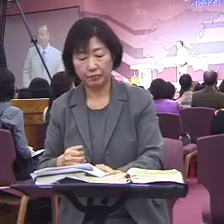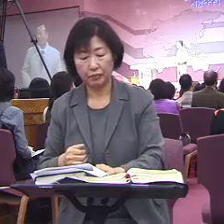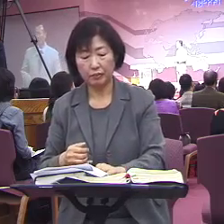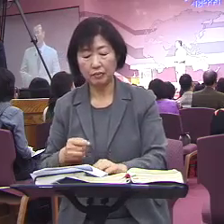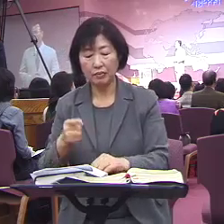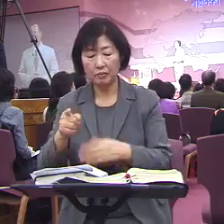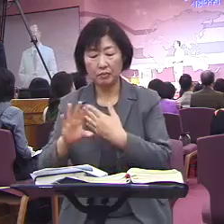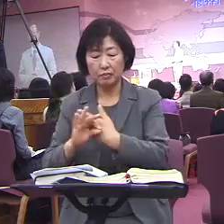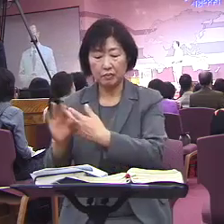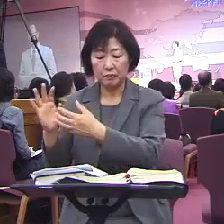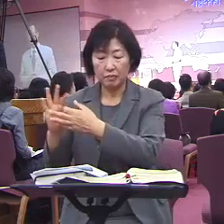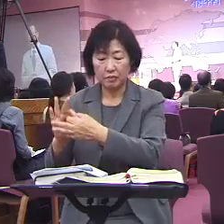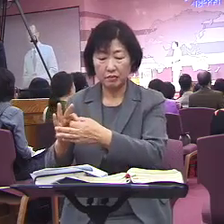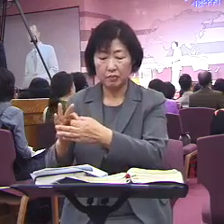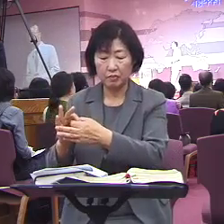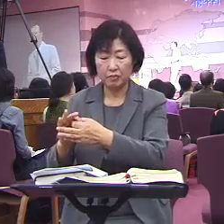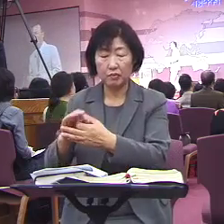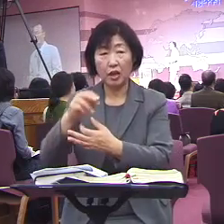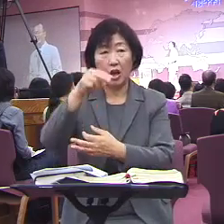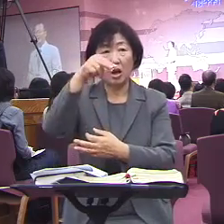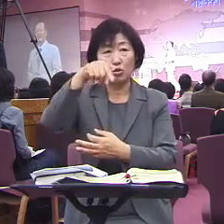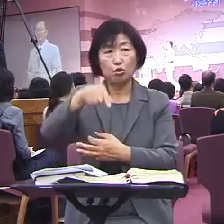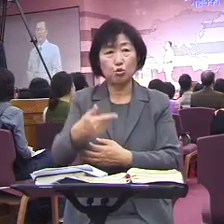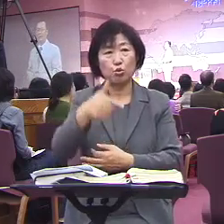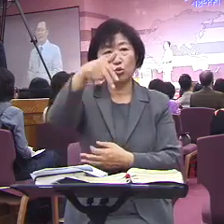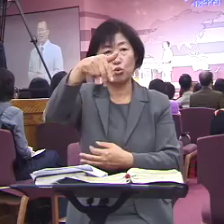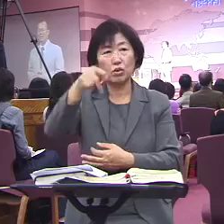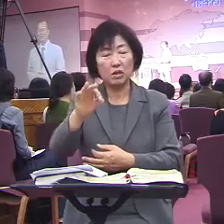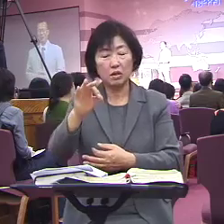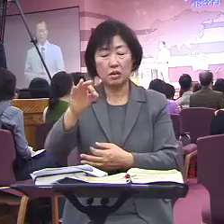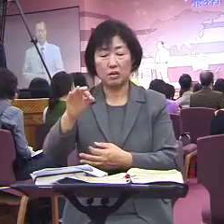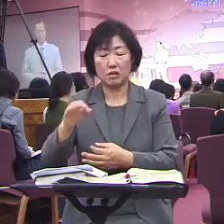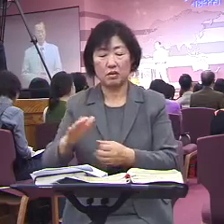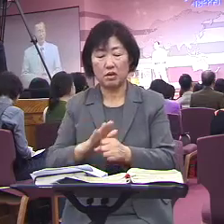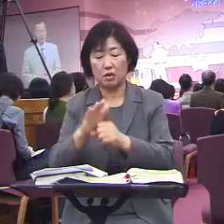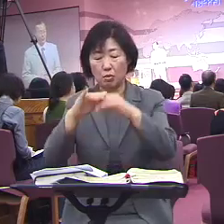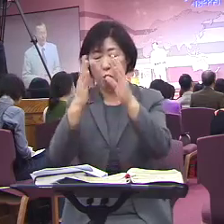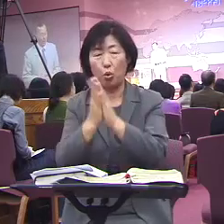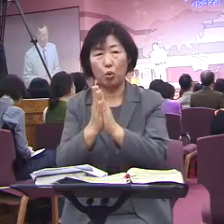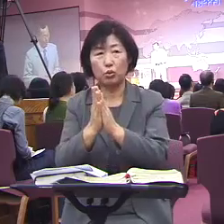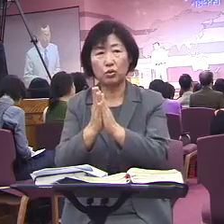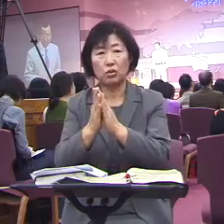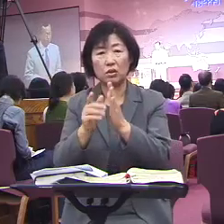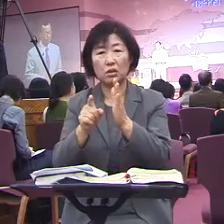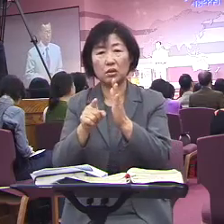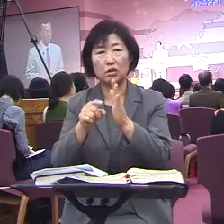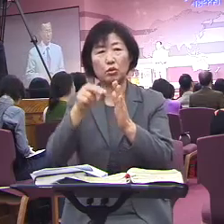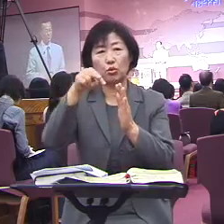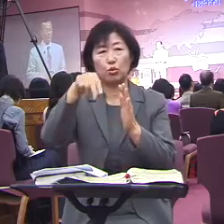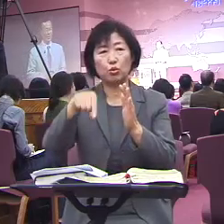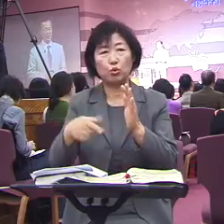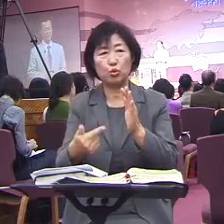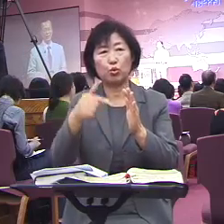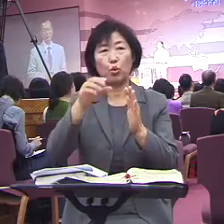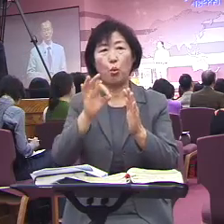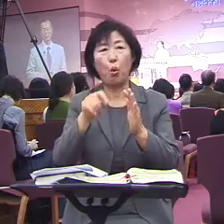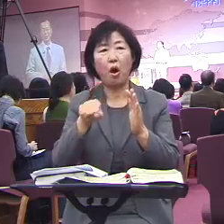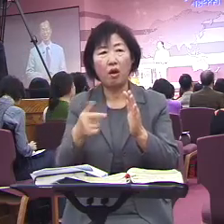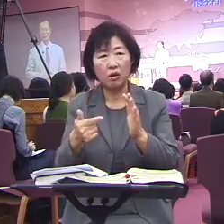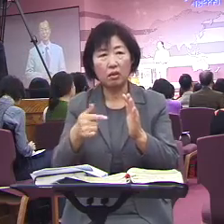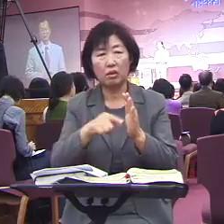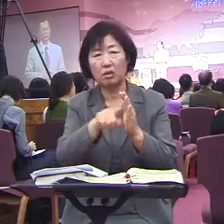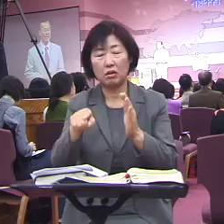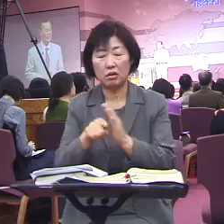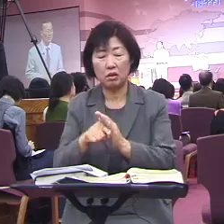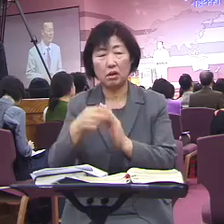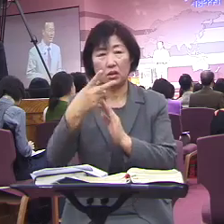그래요. 그래서 우리 사랑하는 순장님들, 사랑하는 모든 수원들, 그리고 아직 다락방에 조인